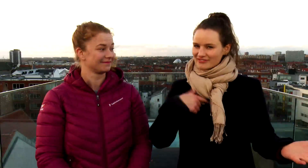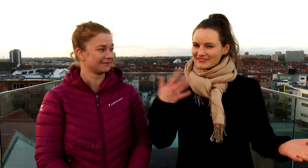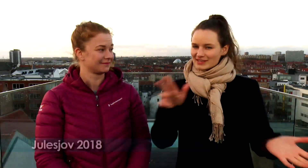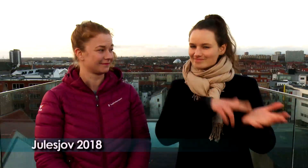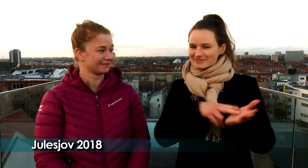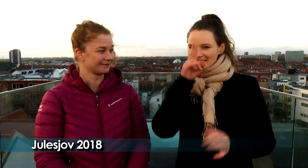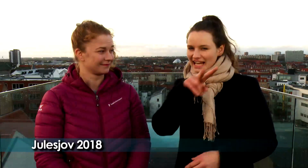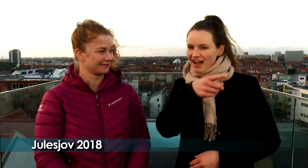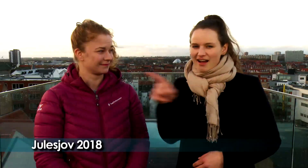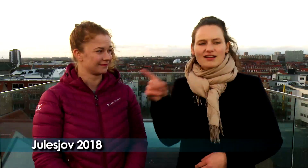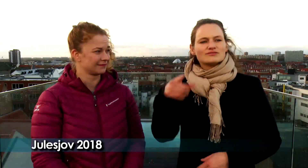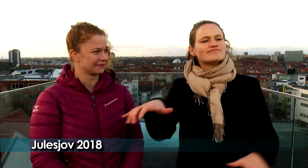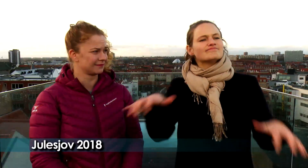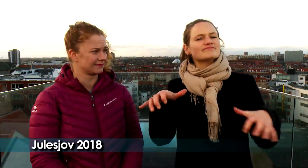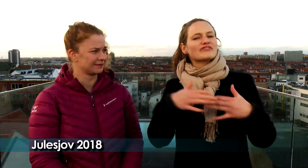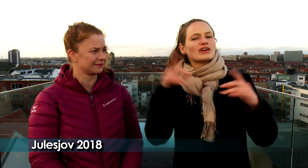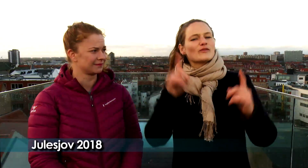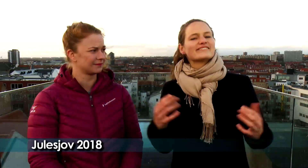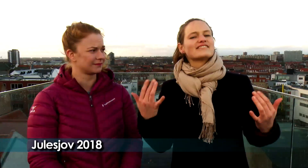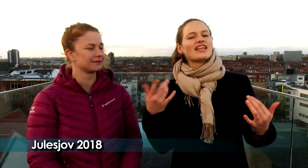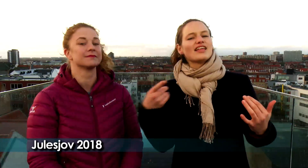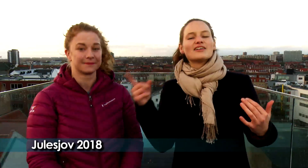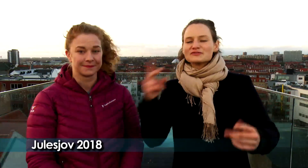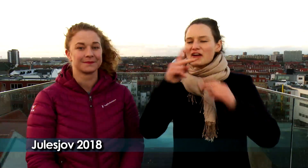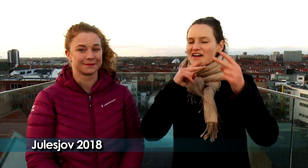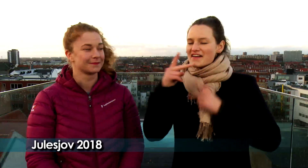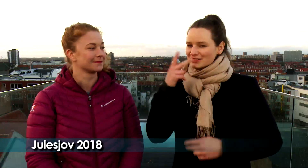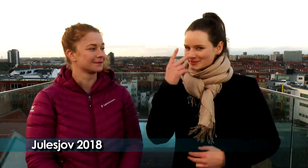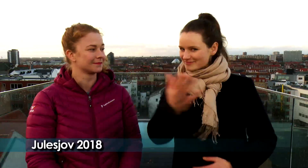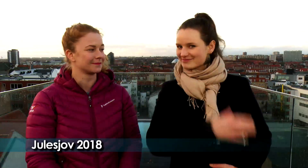Vi har spurgt vores seere, hvad de allerbedst kan lide ved julen. Her er, hvad de svarede.